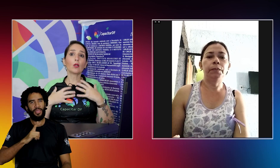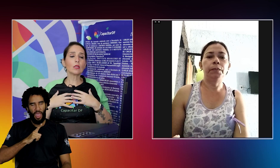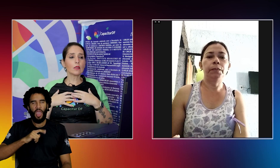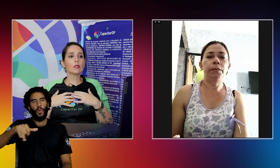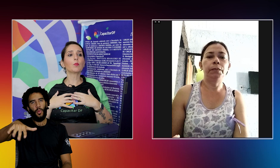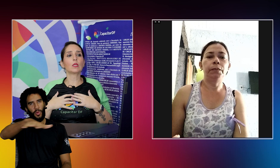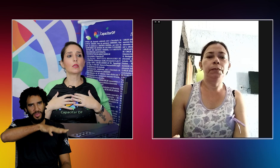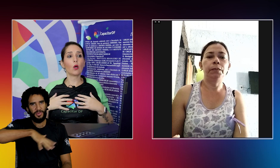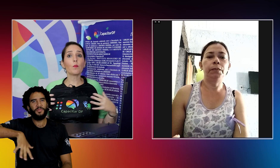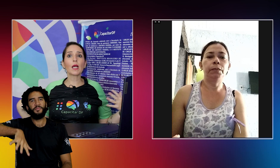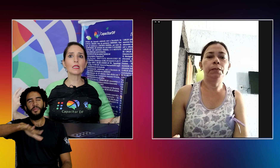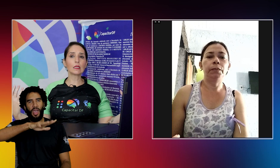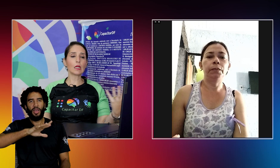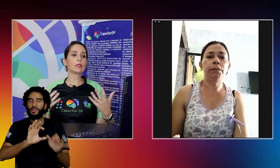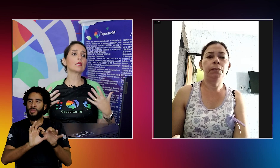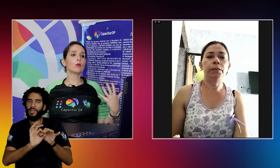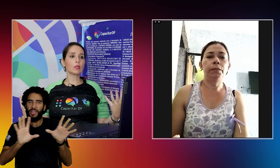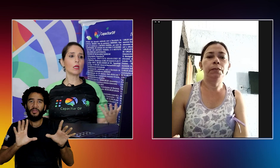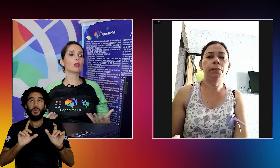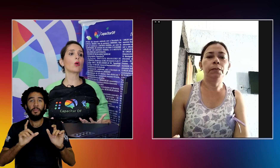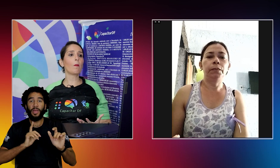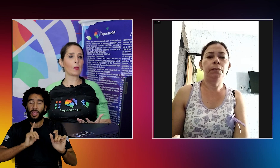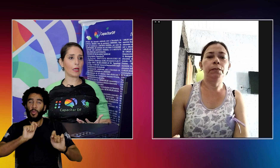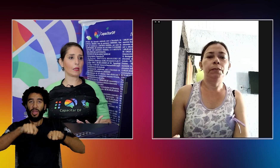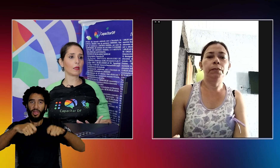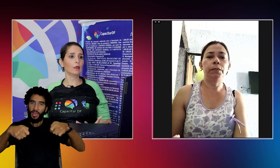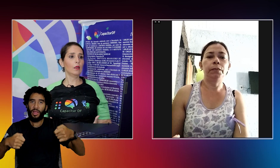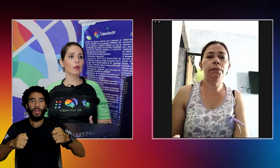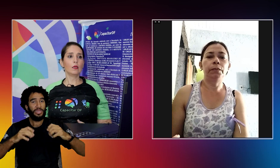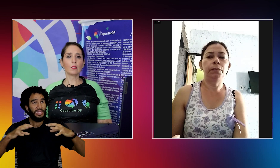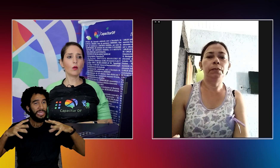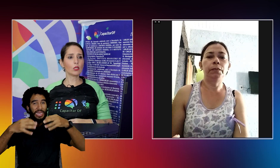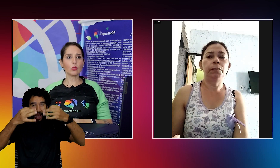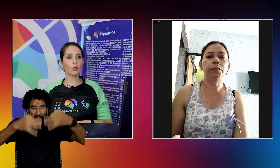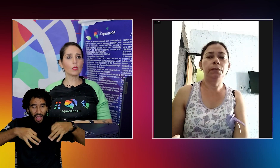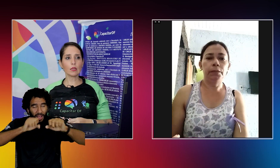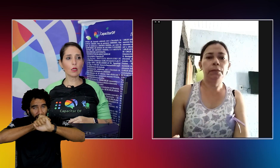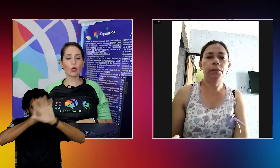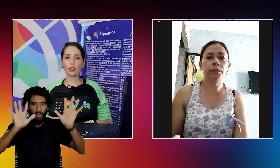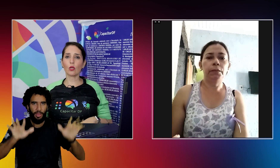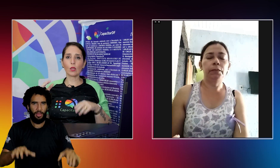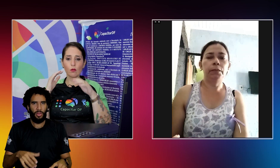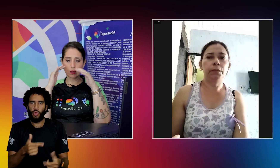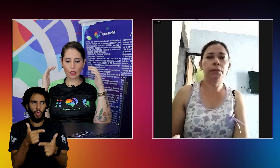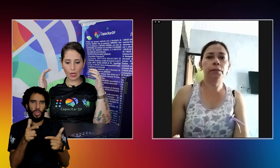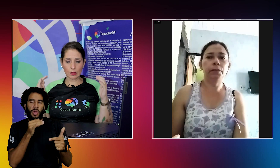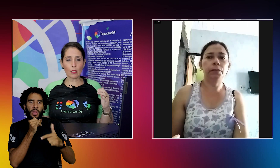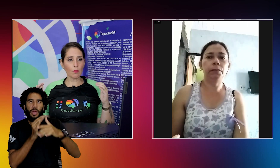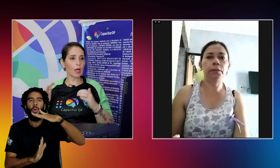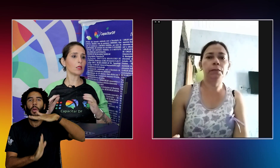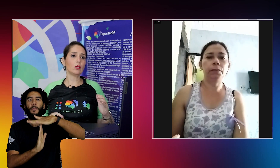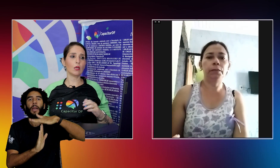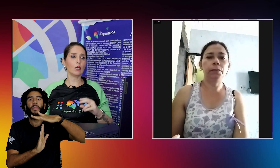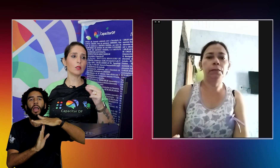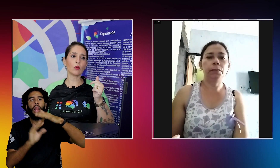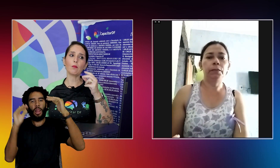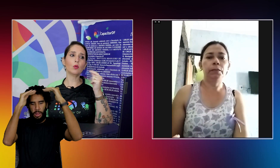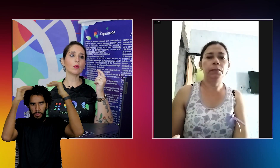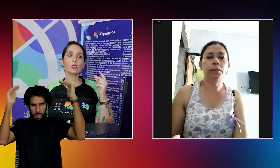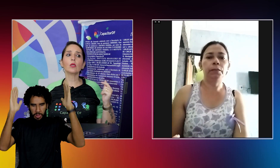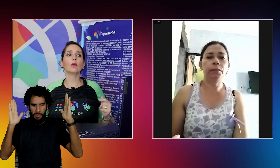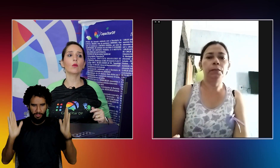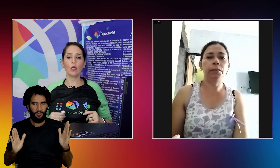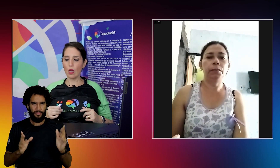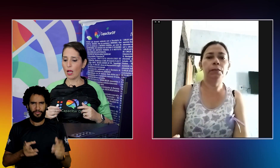à nossa disposição para que a sinalização seja completa. Então, a gente não tem esse negócio de que eu tenho que sinalizar numa caixinha, isso é